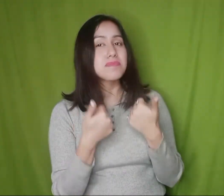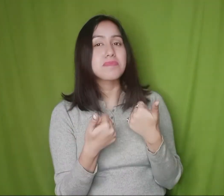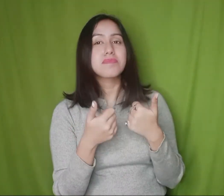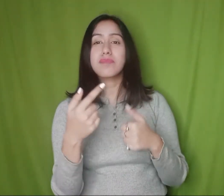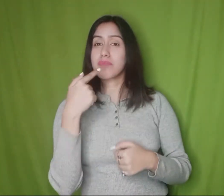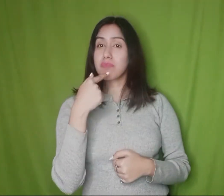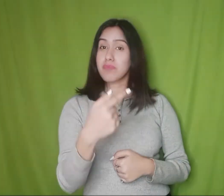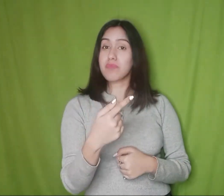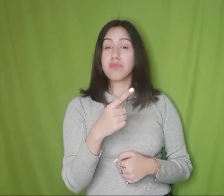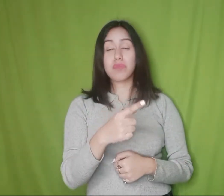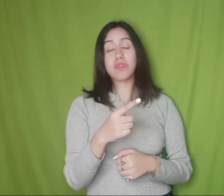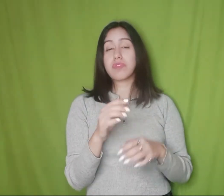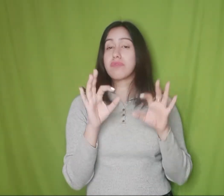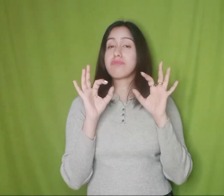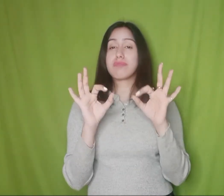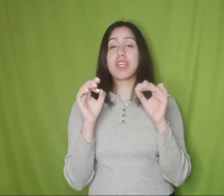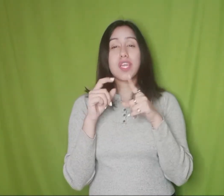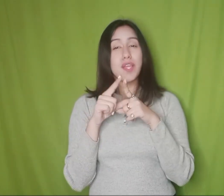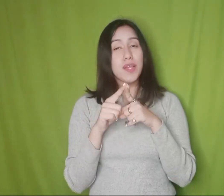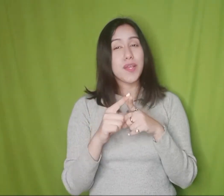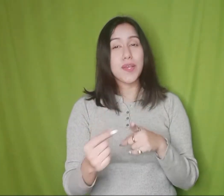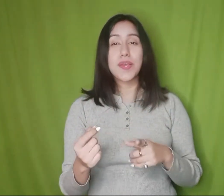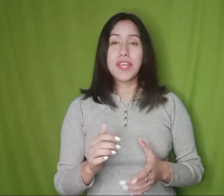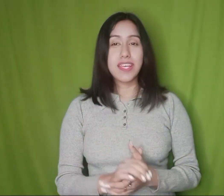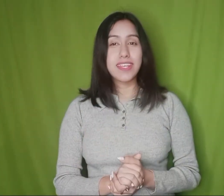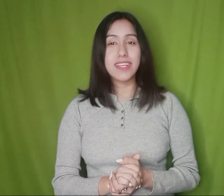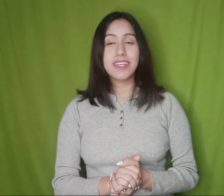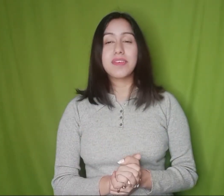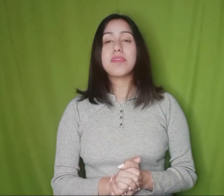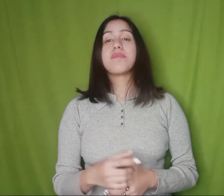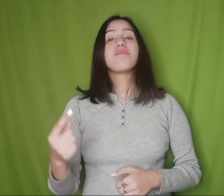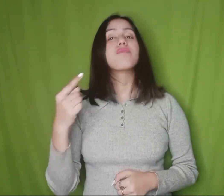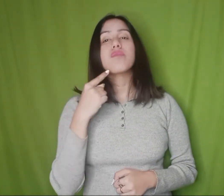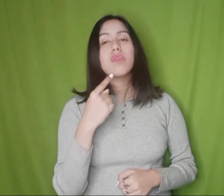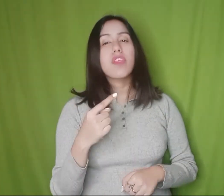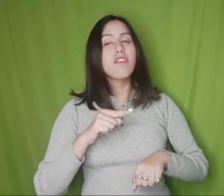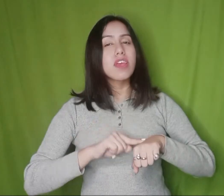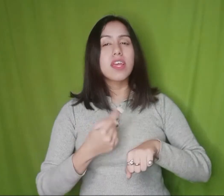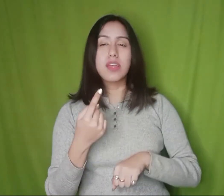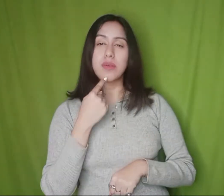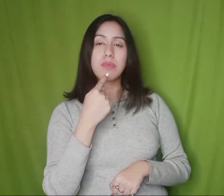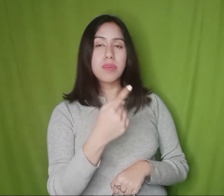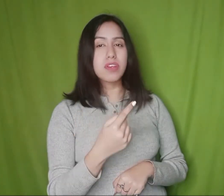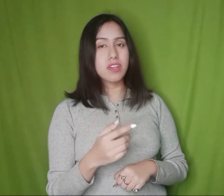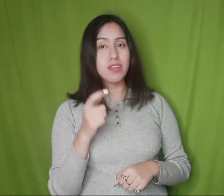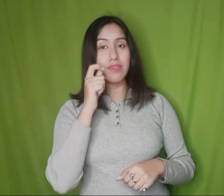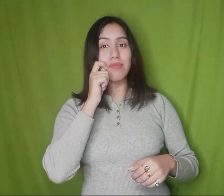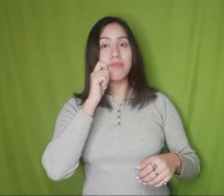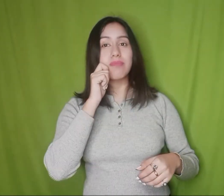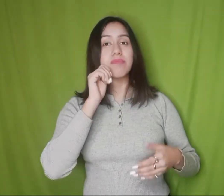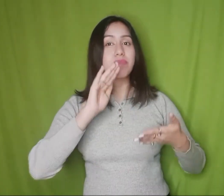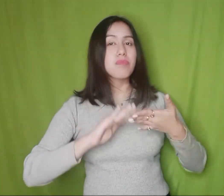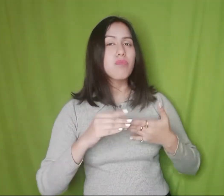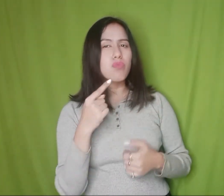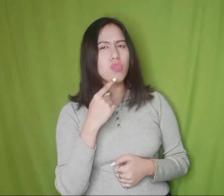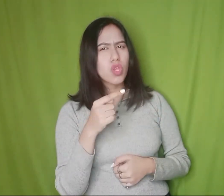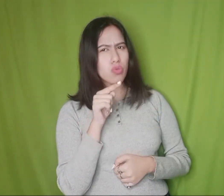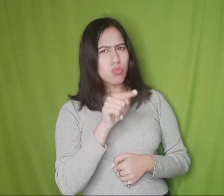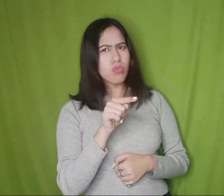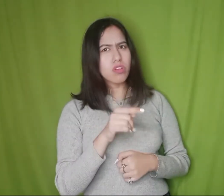एक तारे की धुन अगर उनके पास होती तो युद्ध में इससे बड़े कोई हथियार हो ही नहीं सकते थे। एक रोज मीरा के